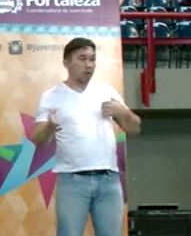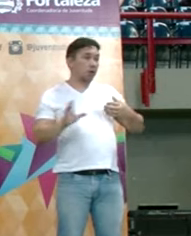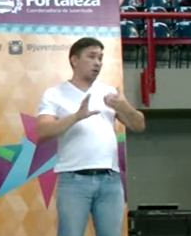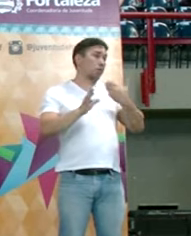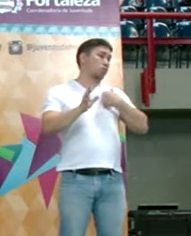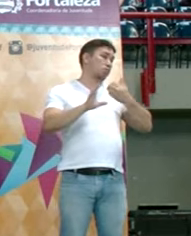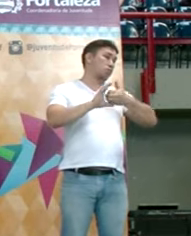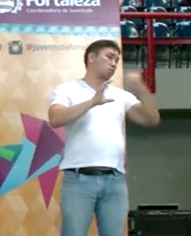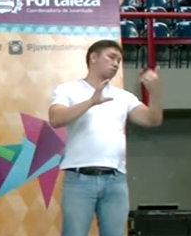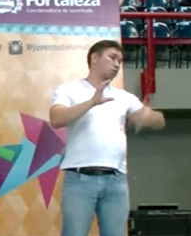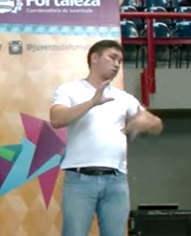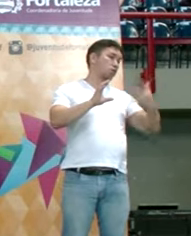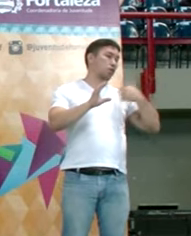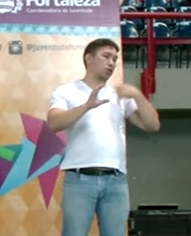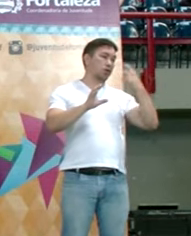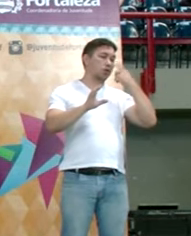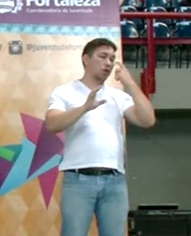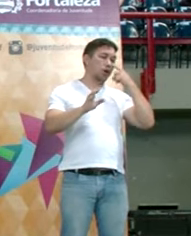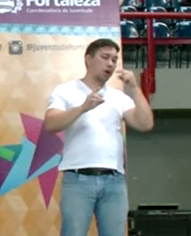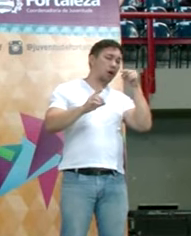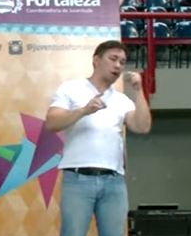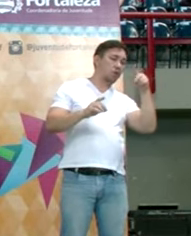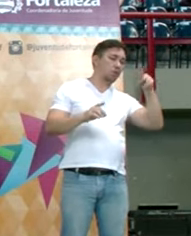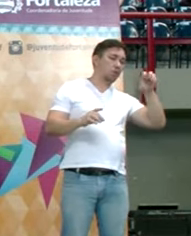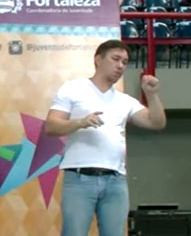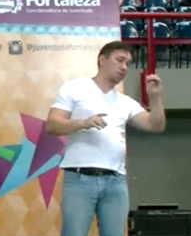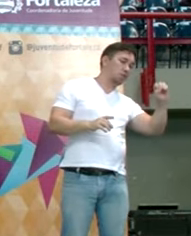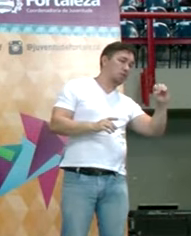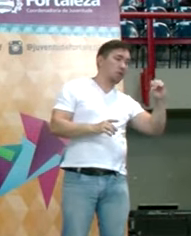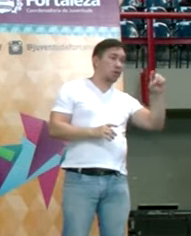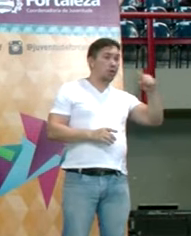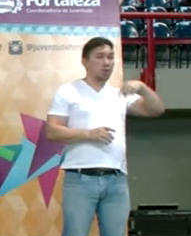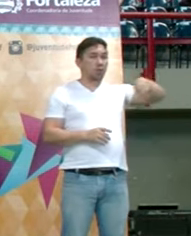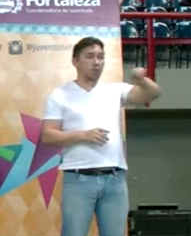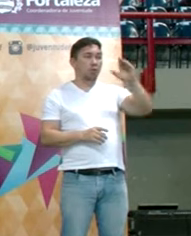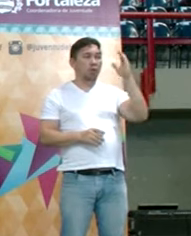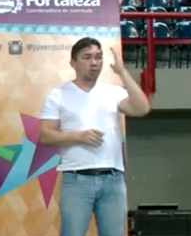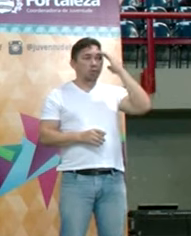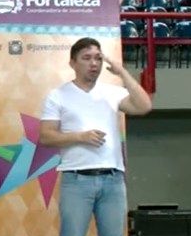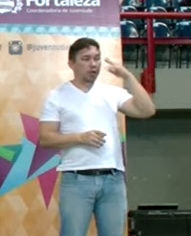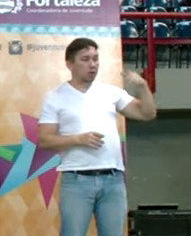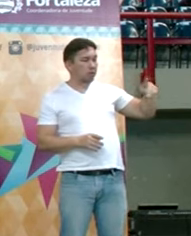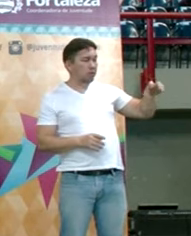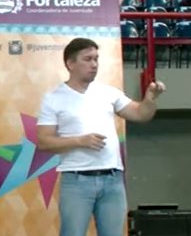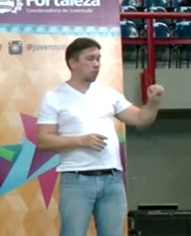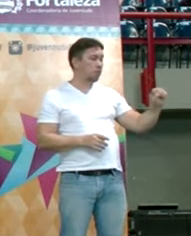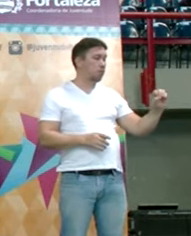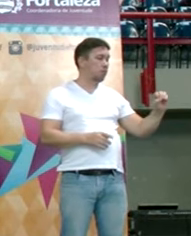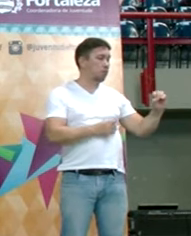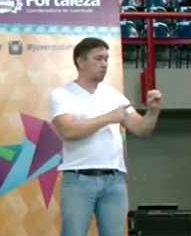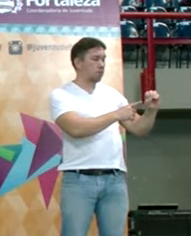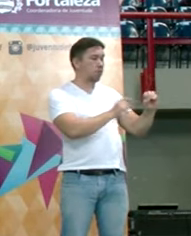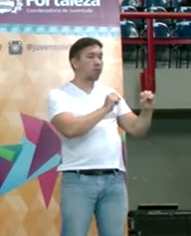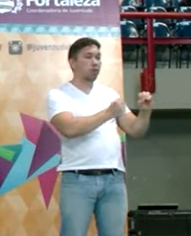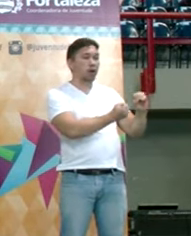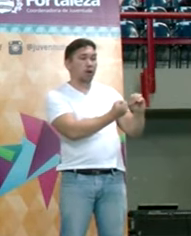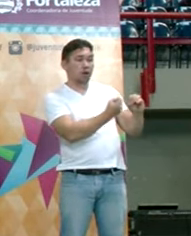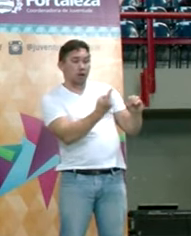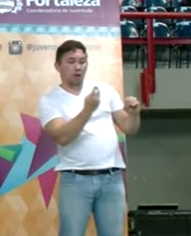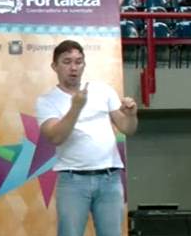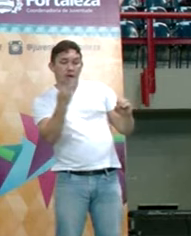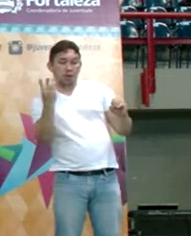caracteriza é exatamente o peso agora o que é que você tem que entender como peso peso é a